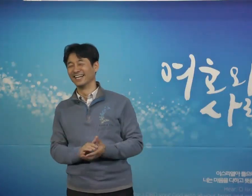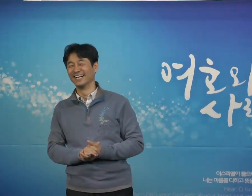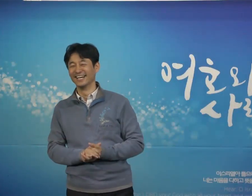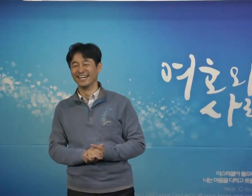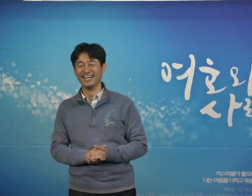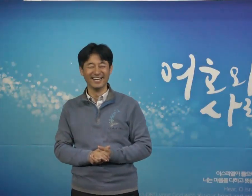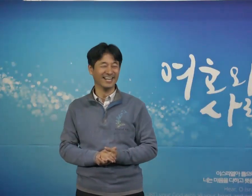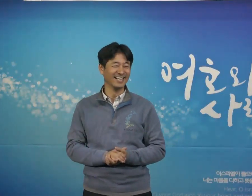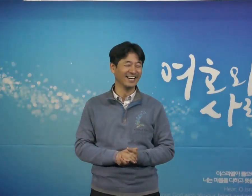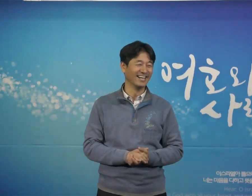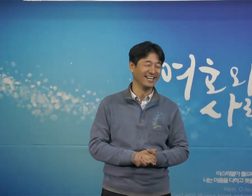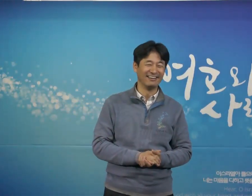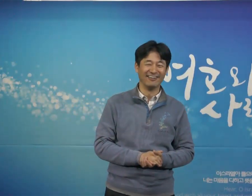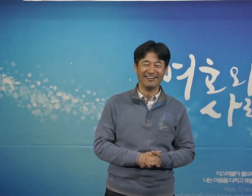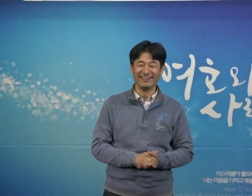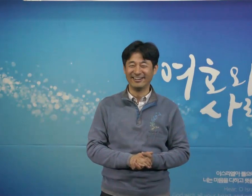크게 막 부응하진 않은 것 같습니다.